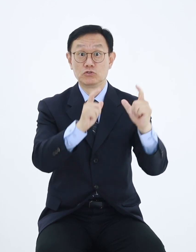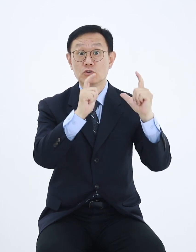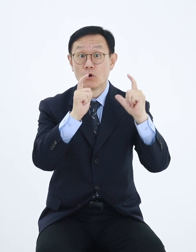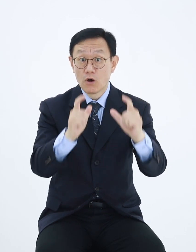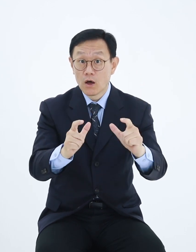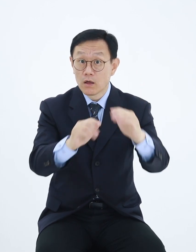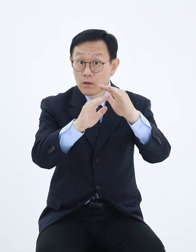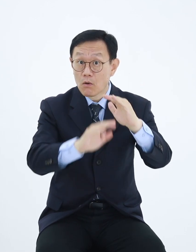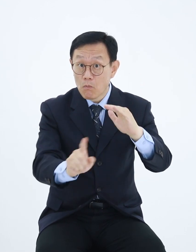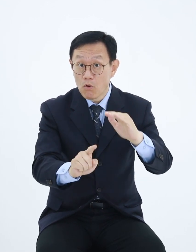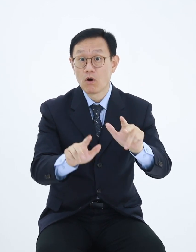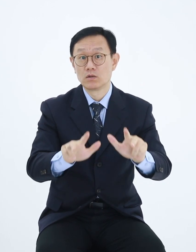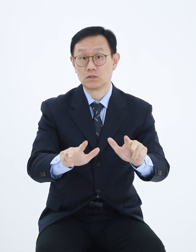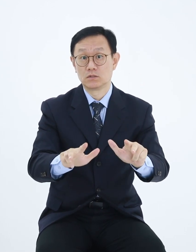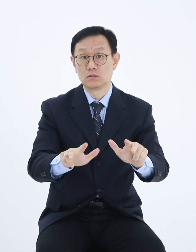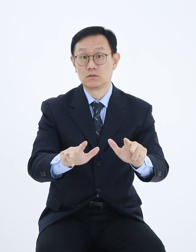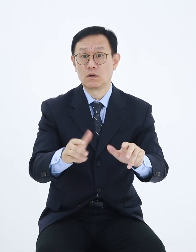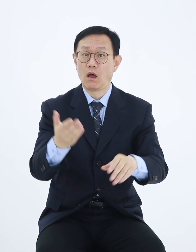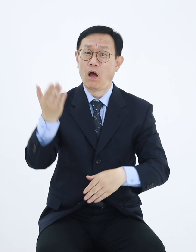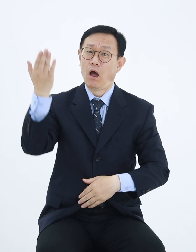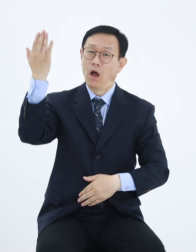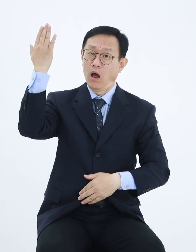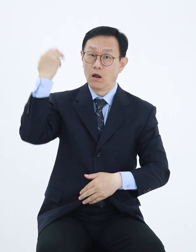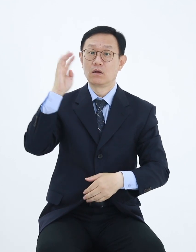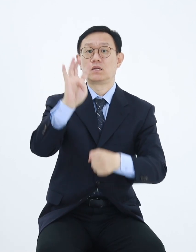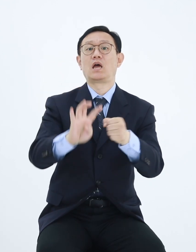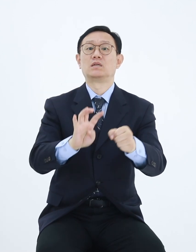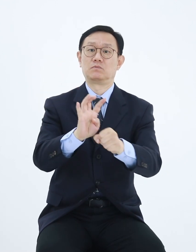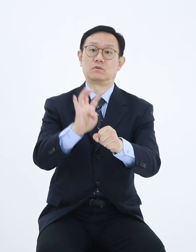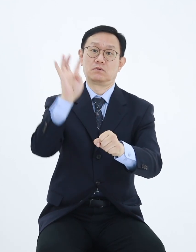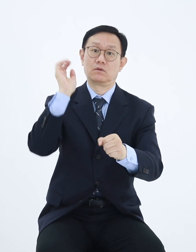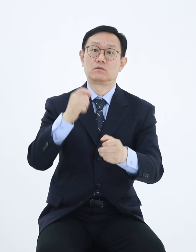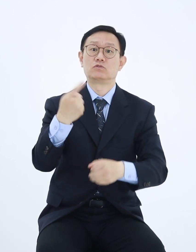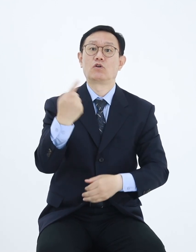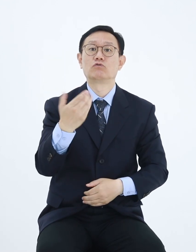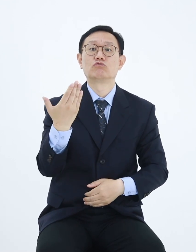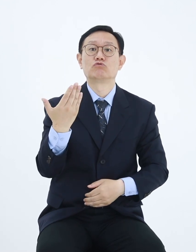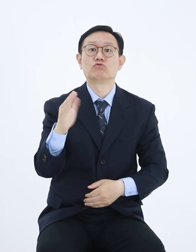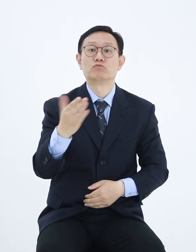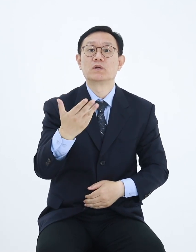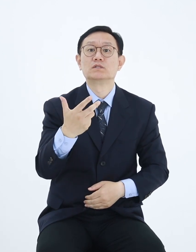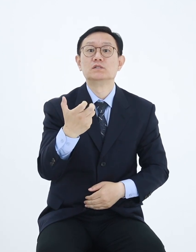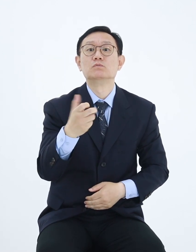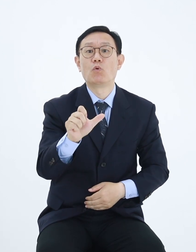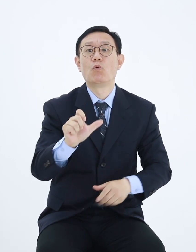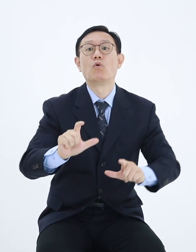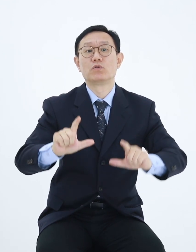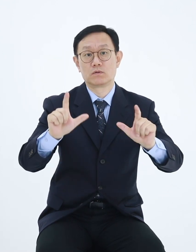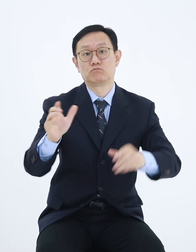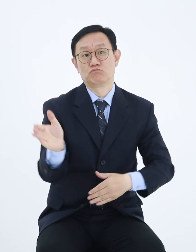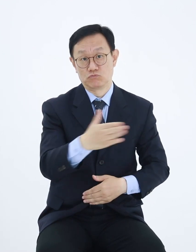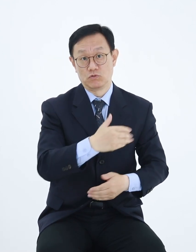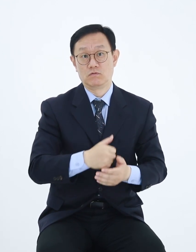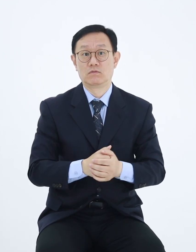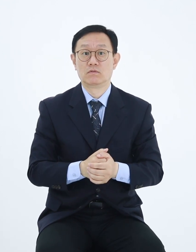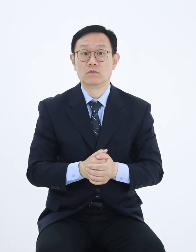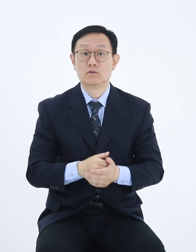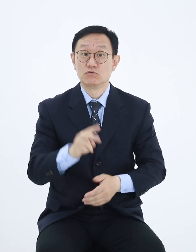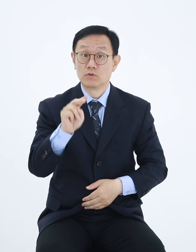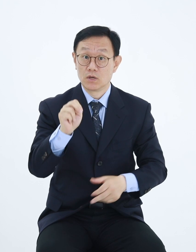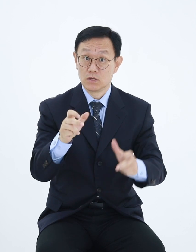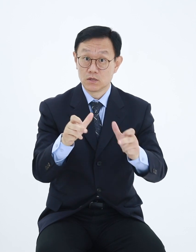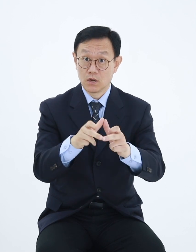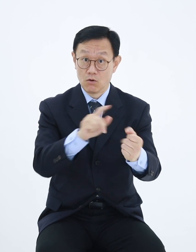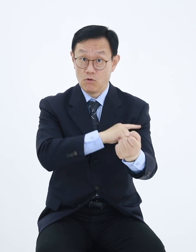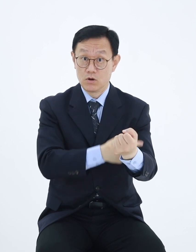것은 지금으로부터 불과 40여 년 전인 1975년이 되어서입니다. 유엔